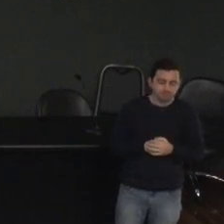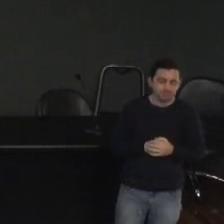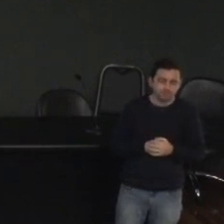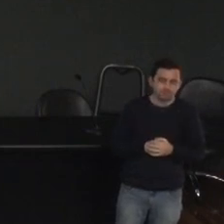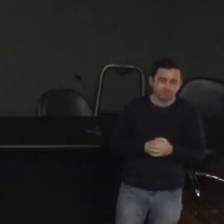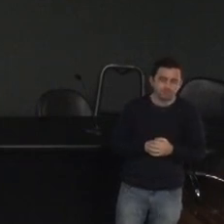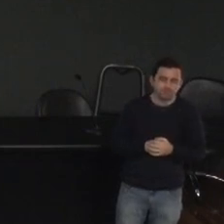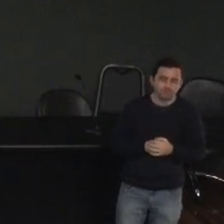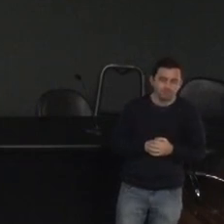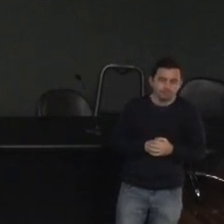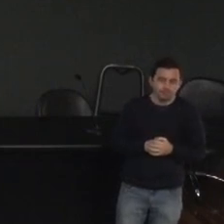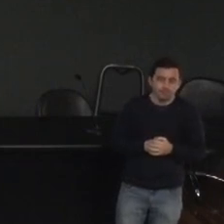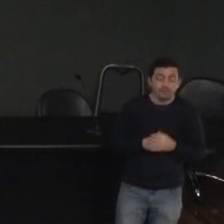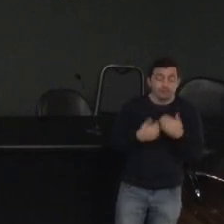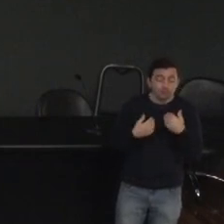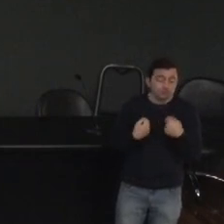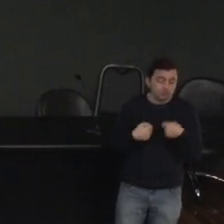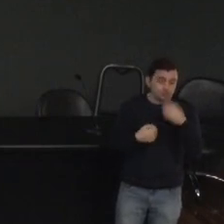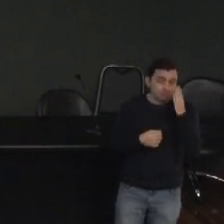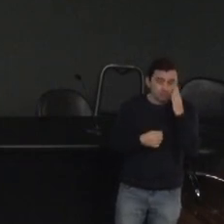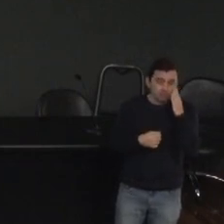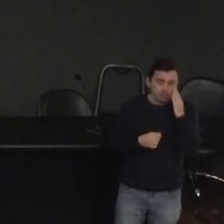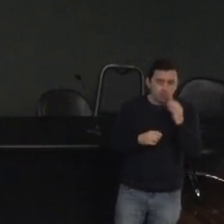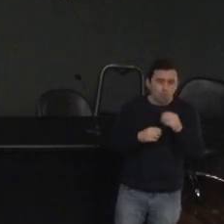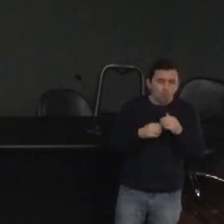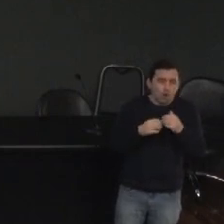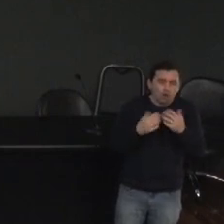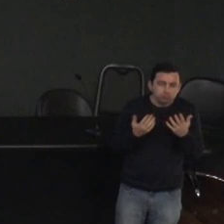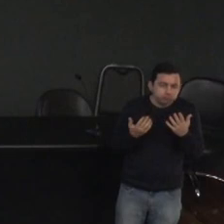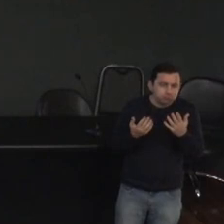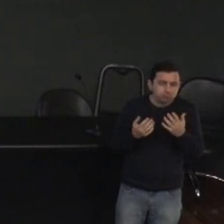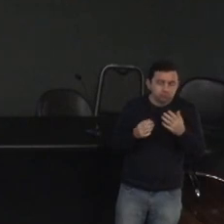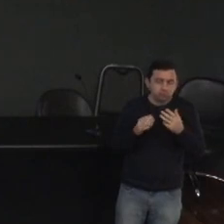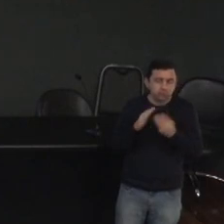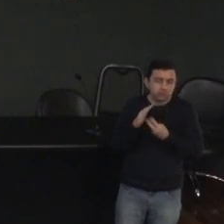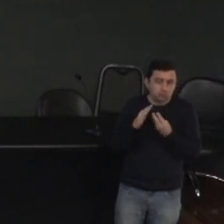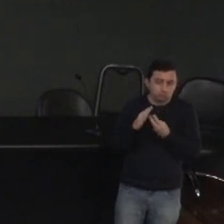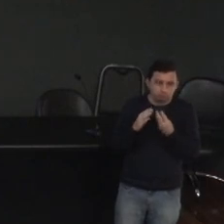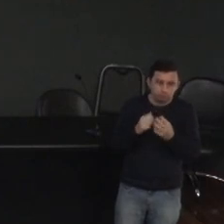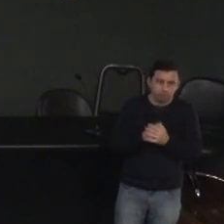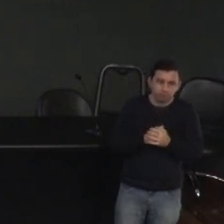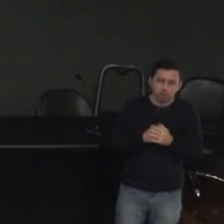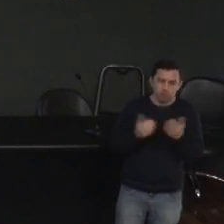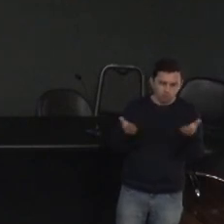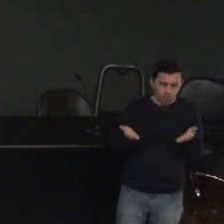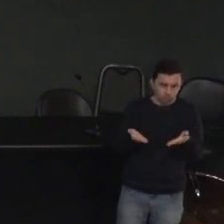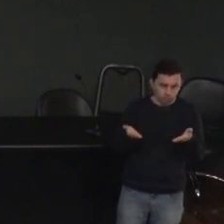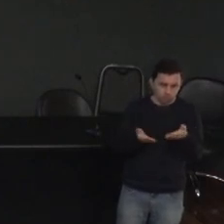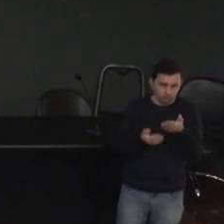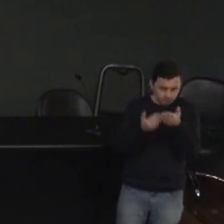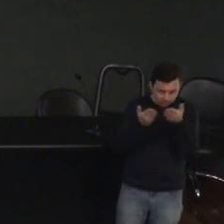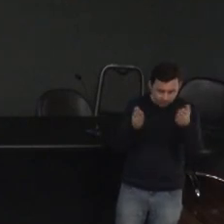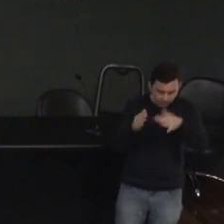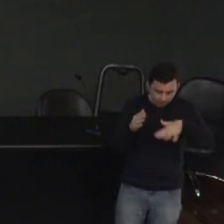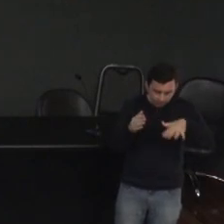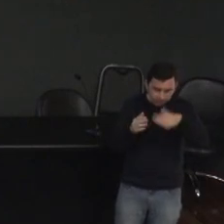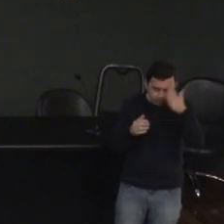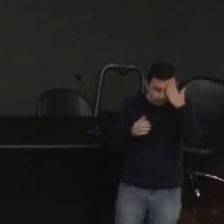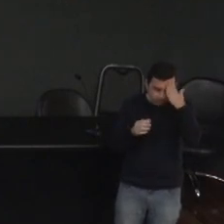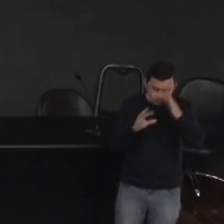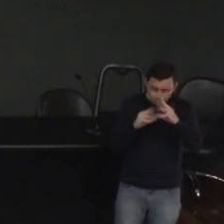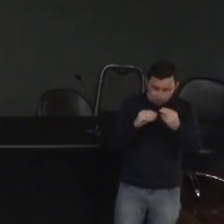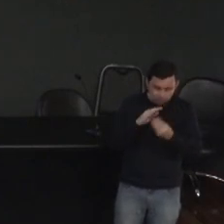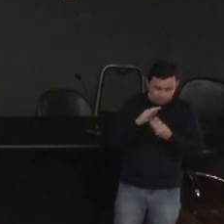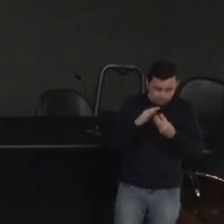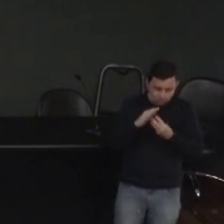desses terceiros mas eu tenho que saber quais são os terceiros por exemplo vocês hoje vocês na área de vocês sabem todos os